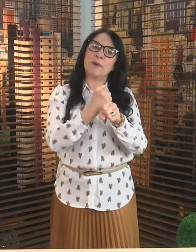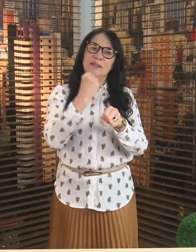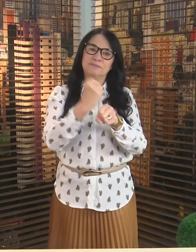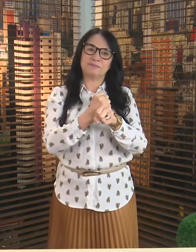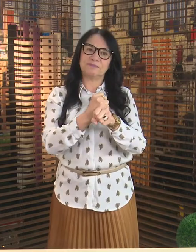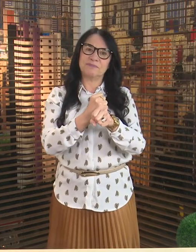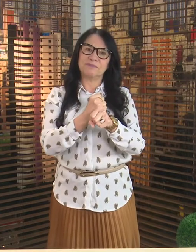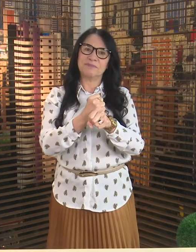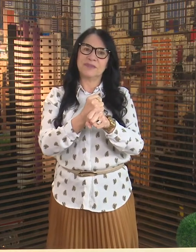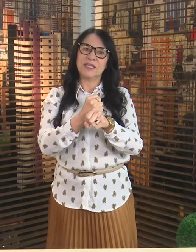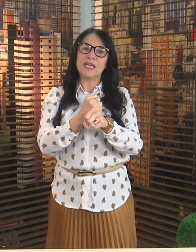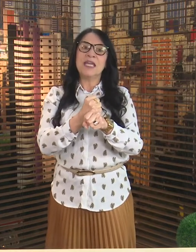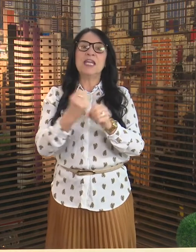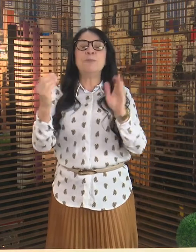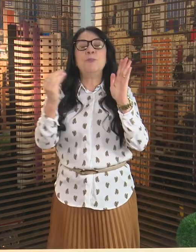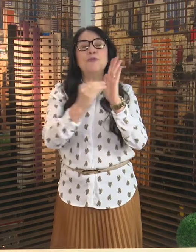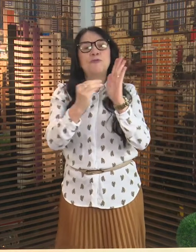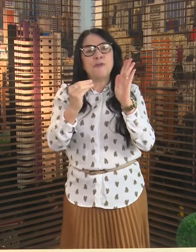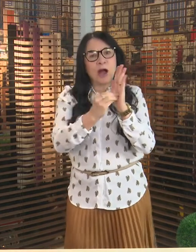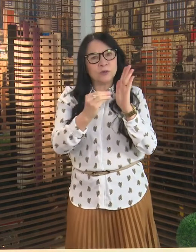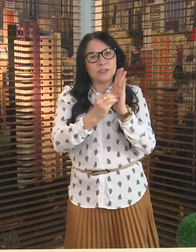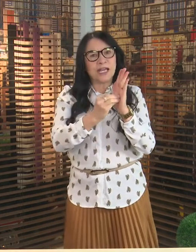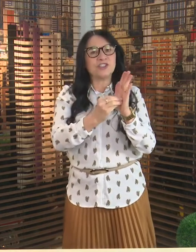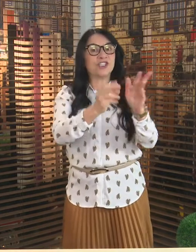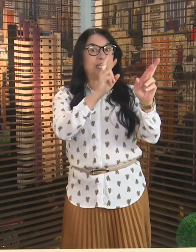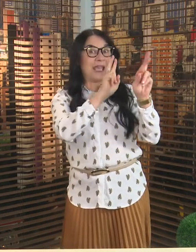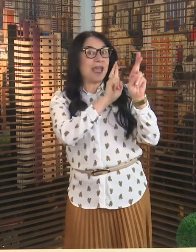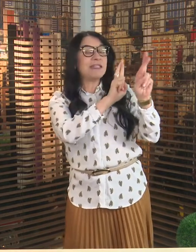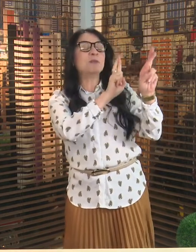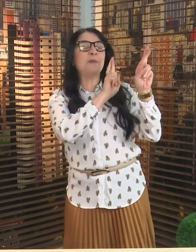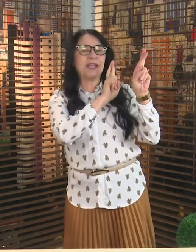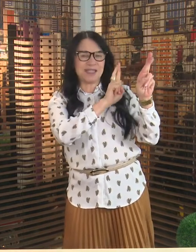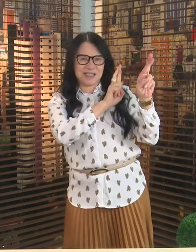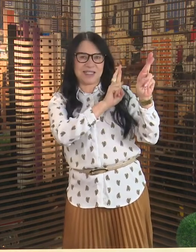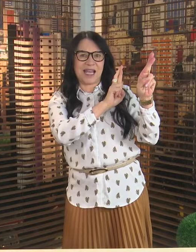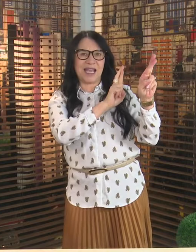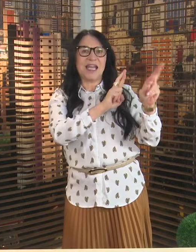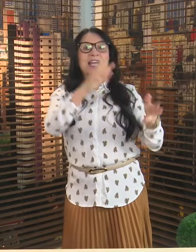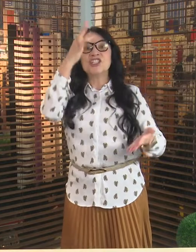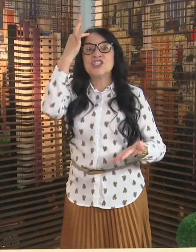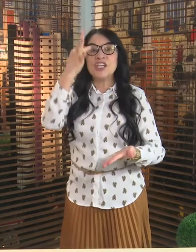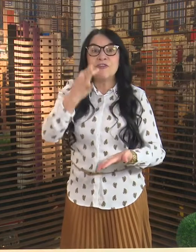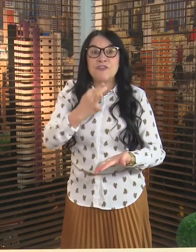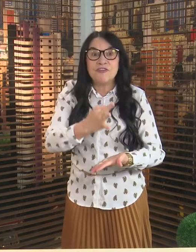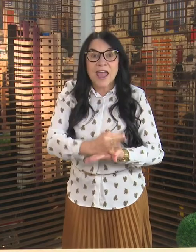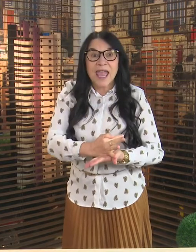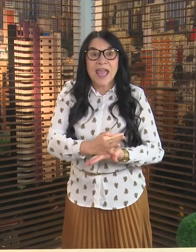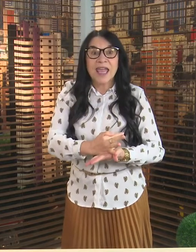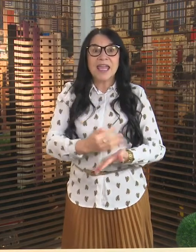obra. E por falta de esperança, de fé e